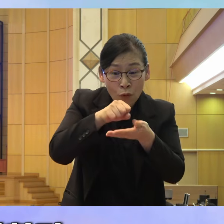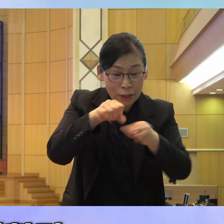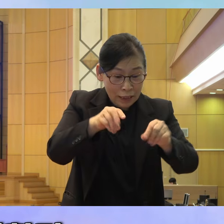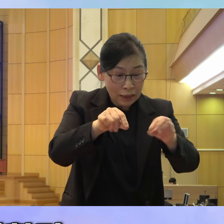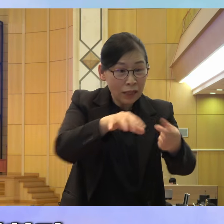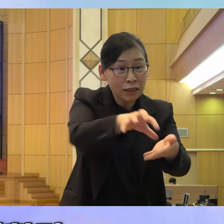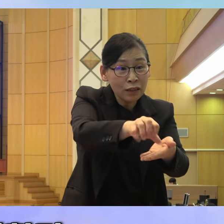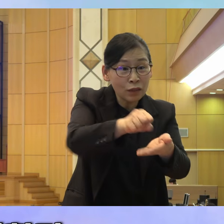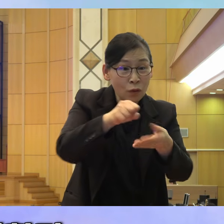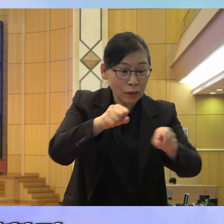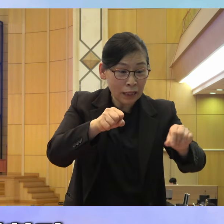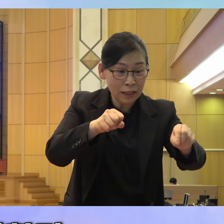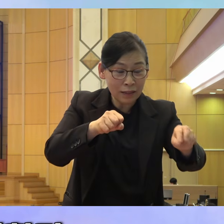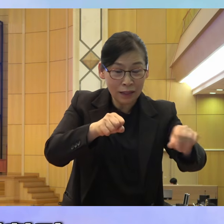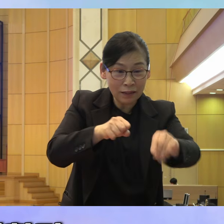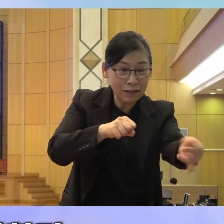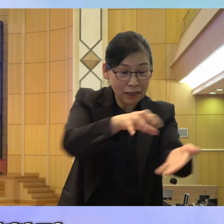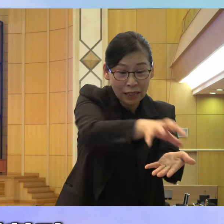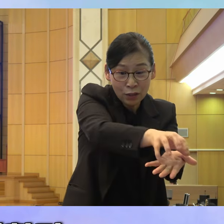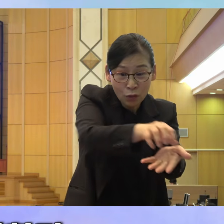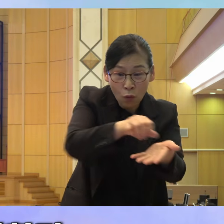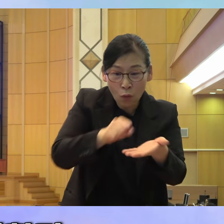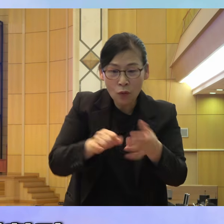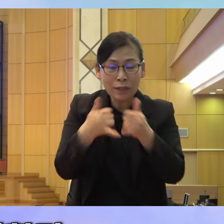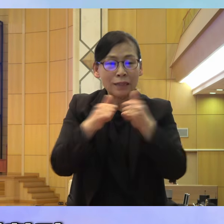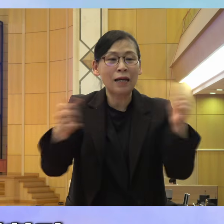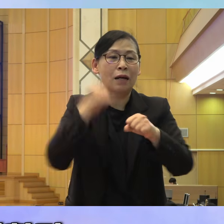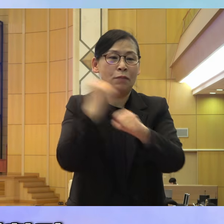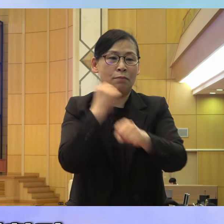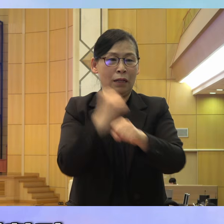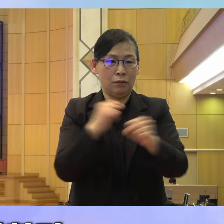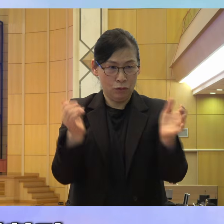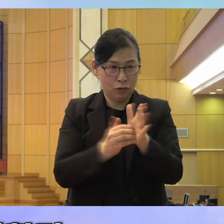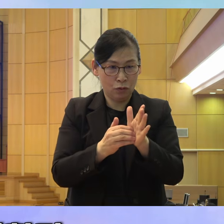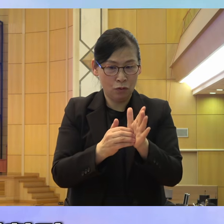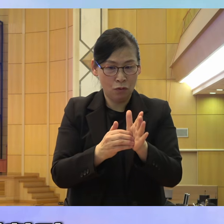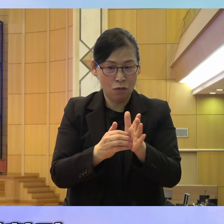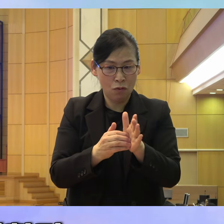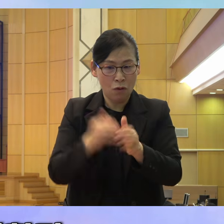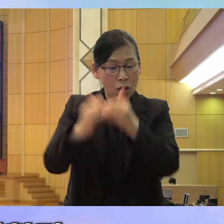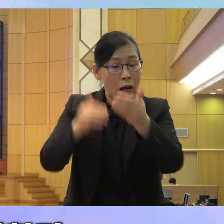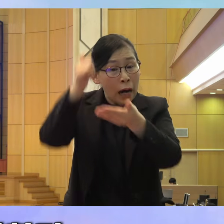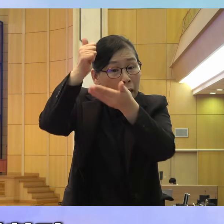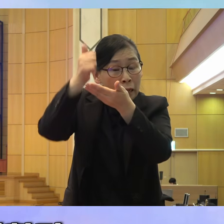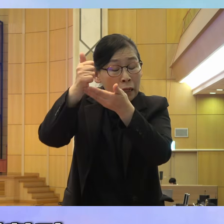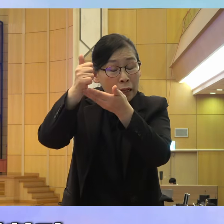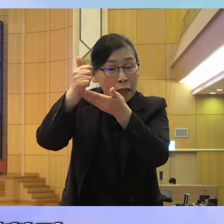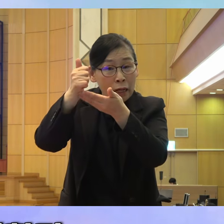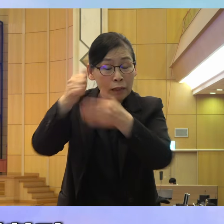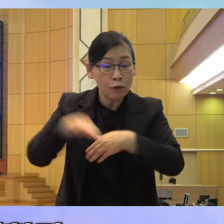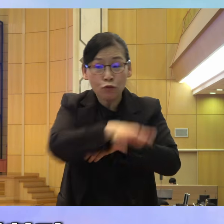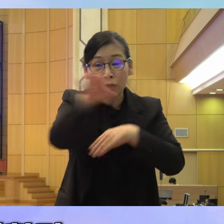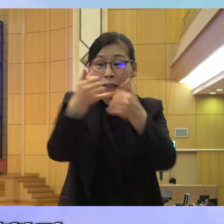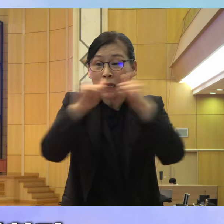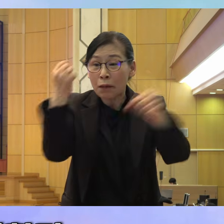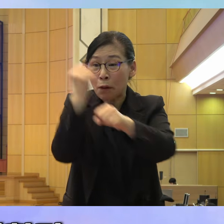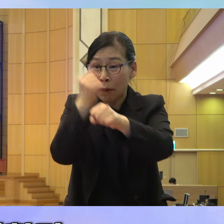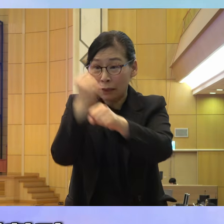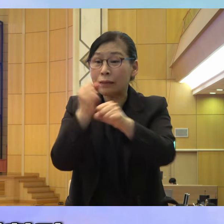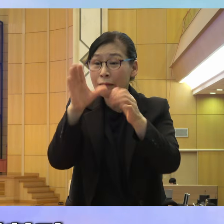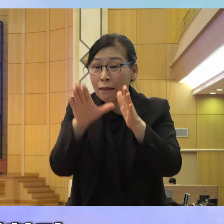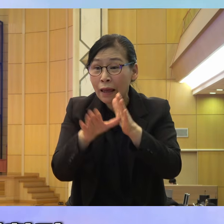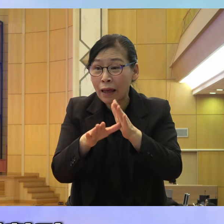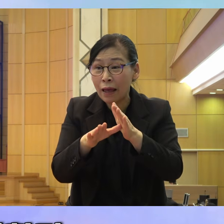있는 흙덩어리로 사람을 지으시고, 하나님이 우리 사람을 만들